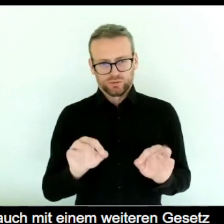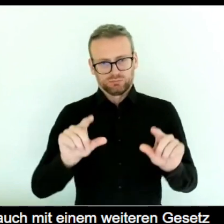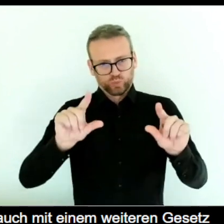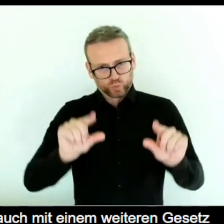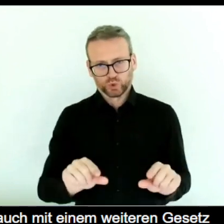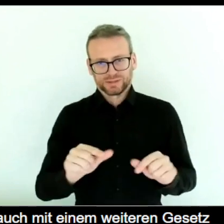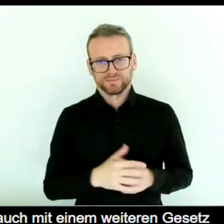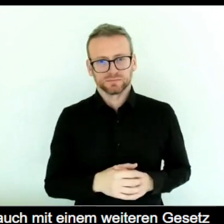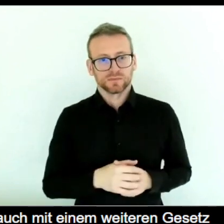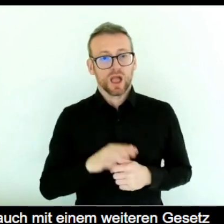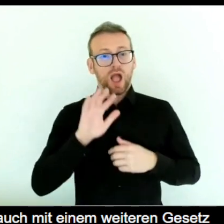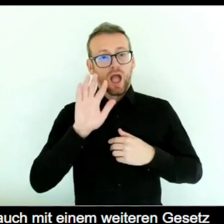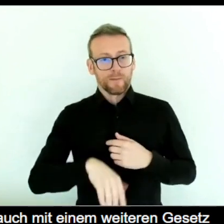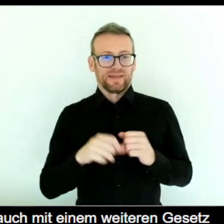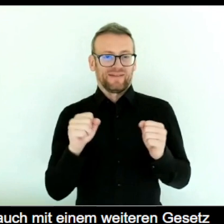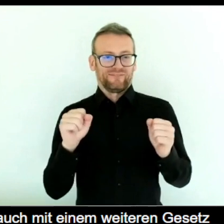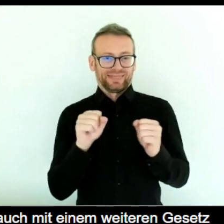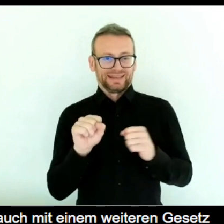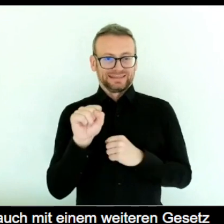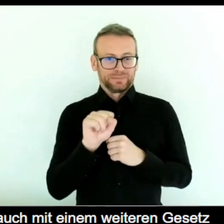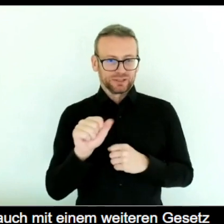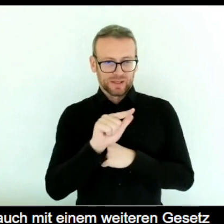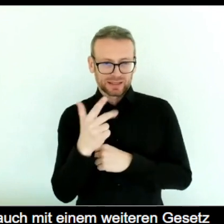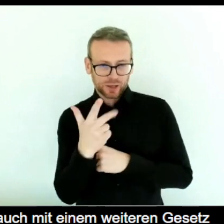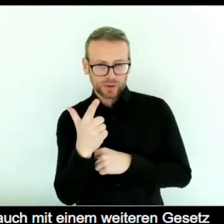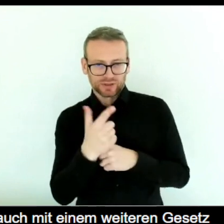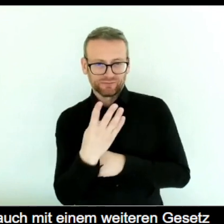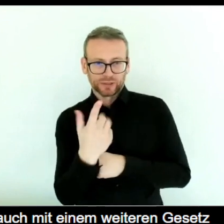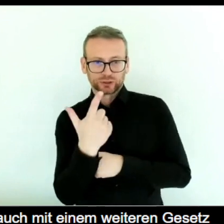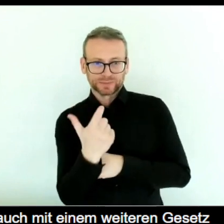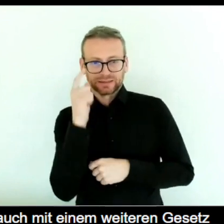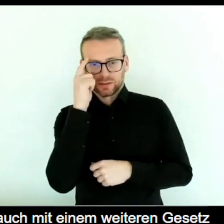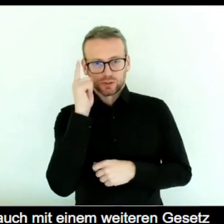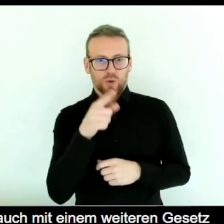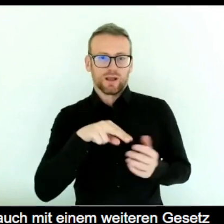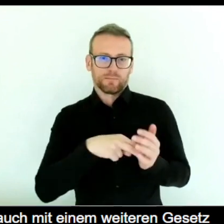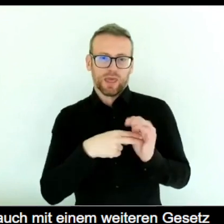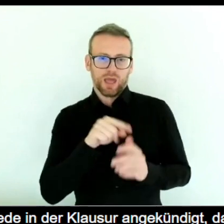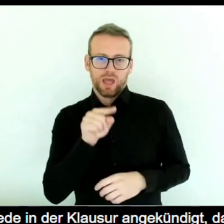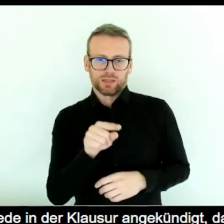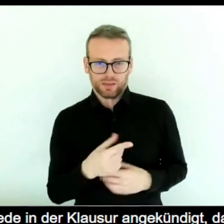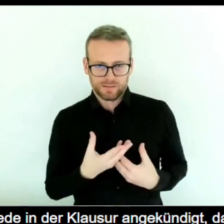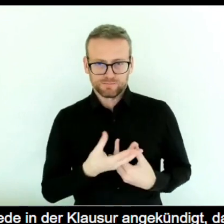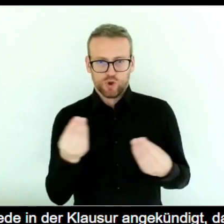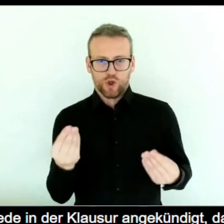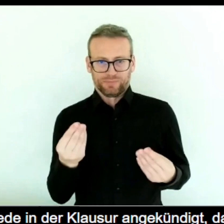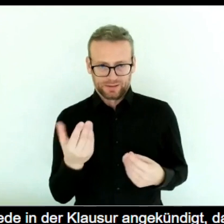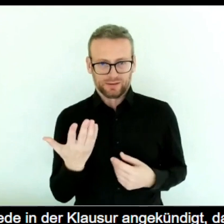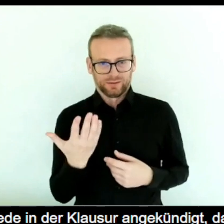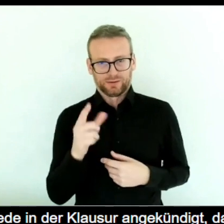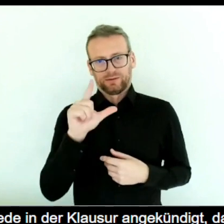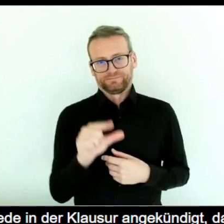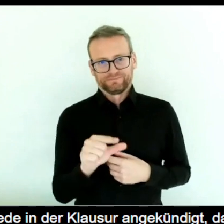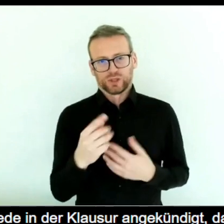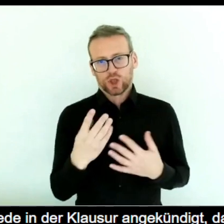Kontakt. Tatsächlich hängt die Einführung natürlich auch maßgeblich davon ab, wann das Deutschland-Ticket nun wirklich kommt. Die Arbeit